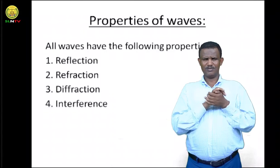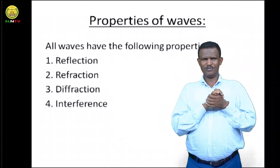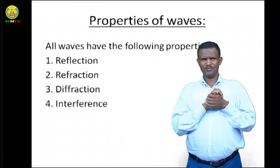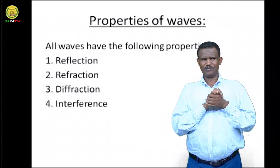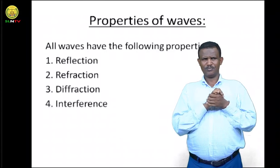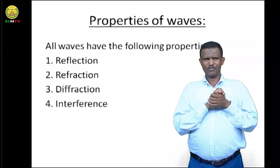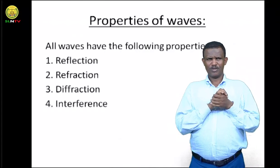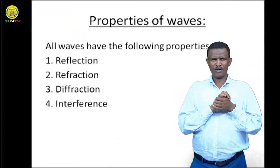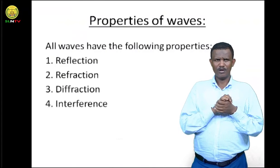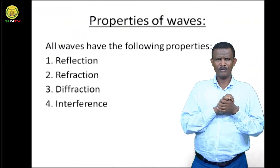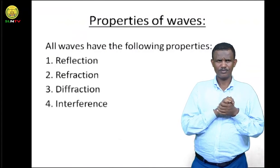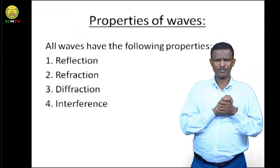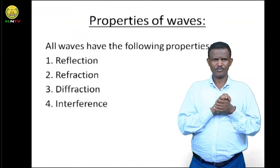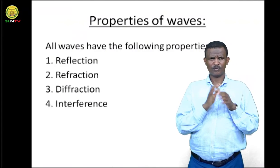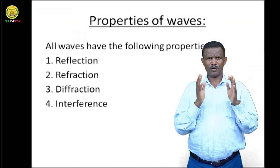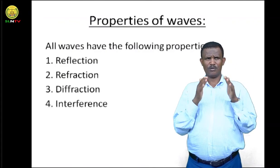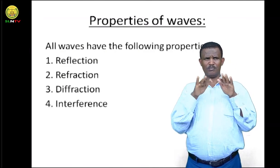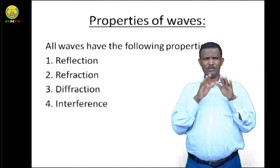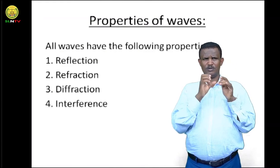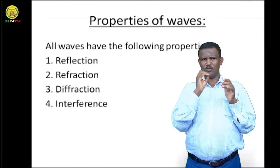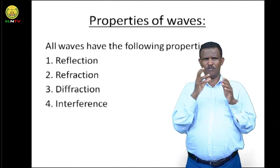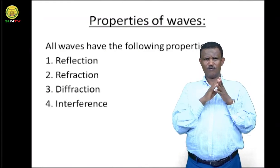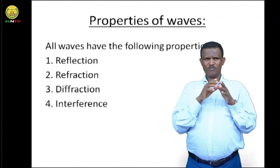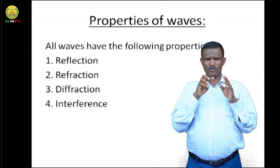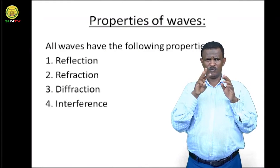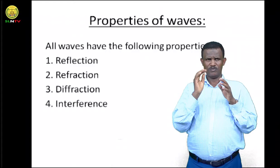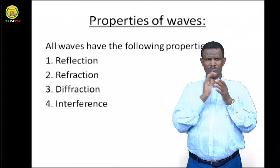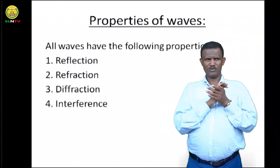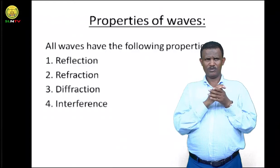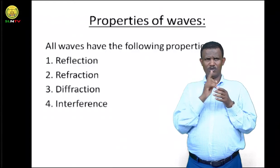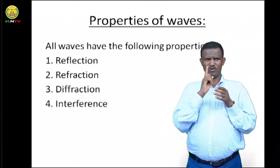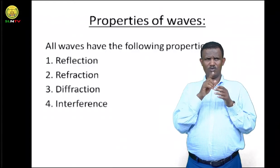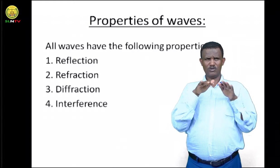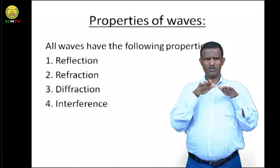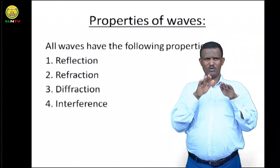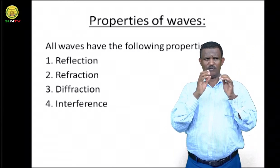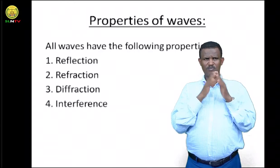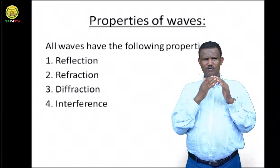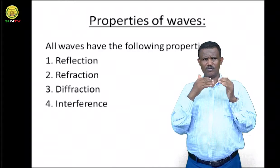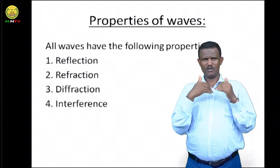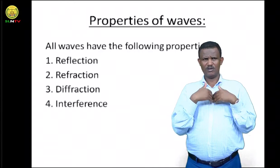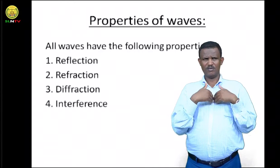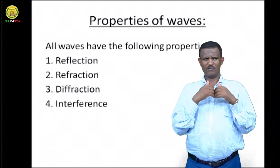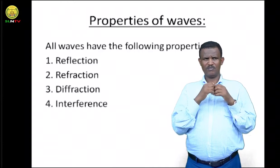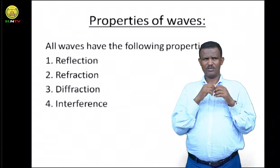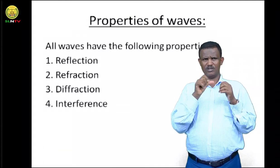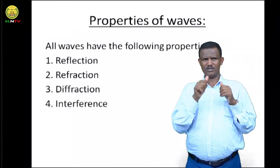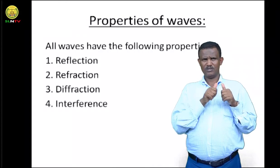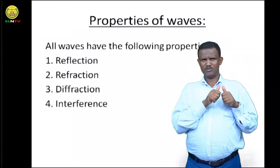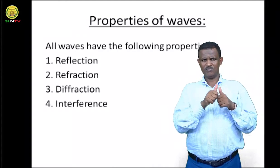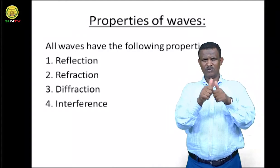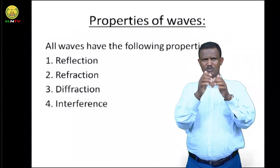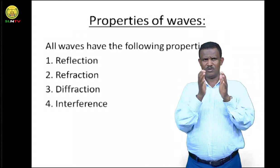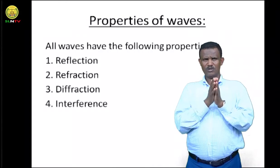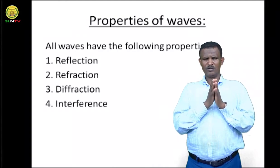ka leedahay wifiisku waxa leenahay wife all wife waxay leeyihiin baastaamahan soo socda ama waxay